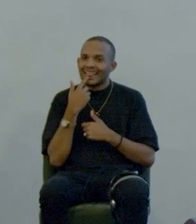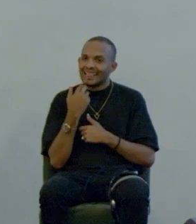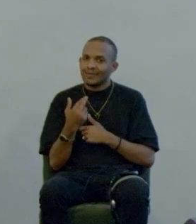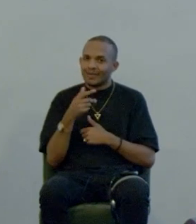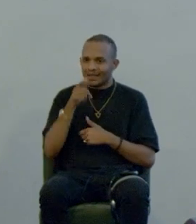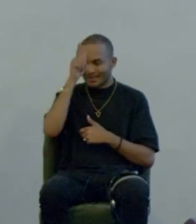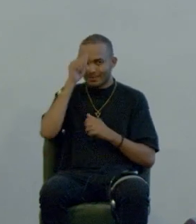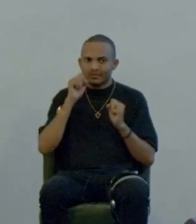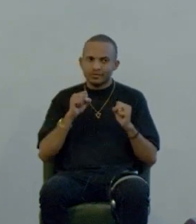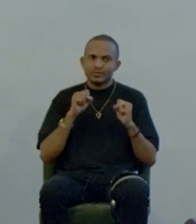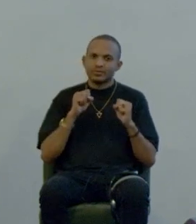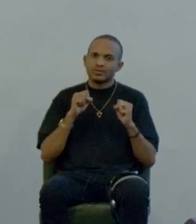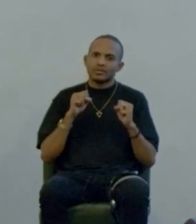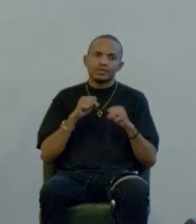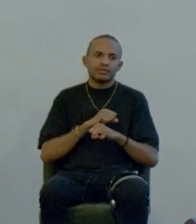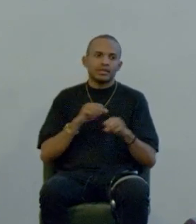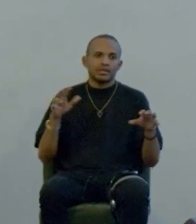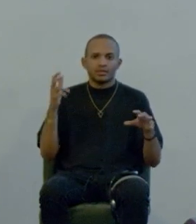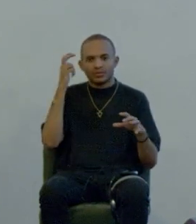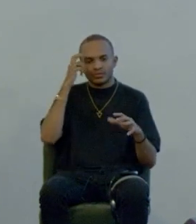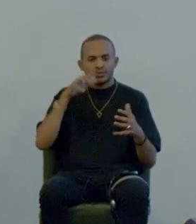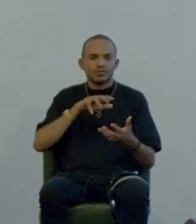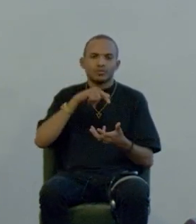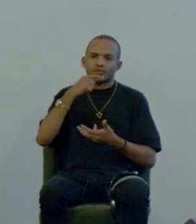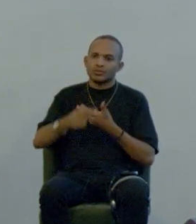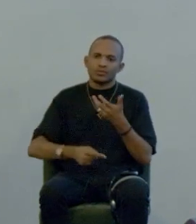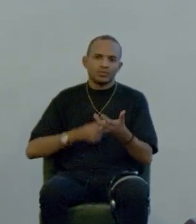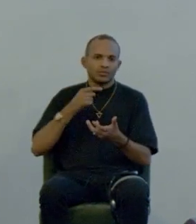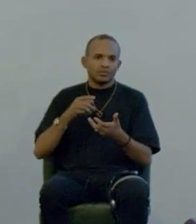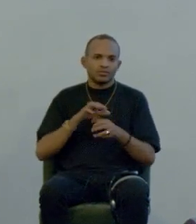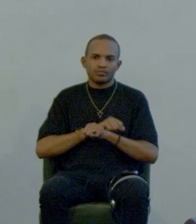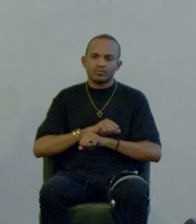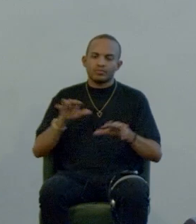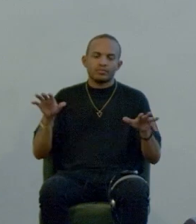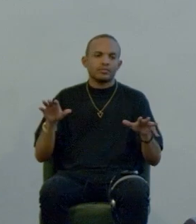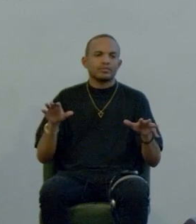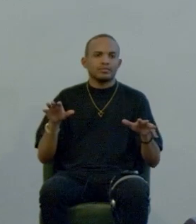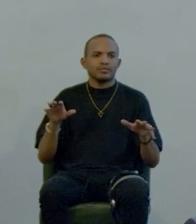alemã ela proveria essa unidade cultural para todo, né, para aquela multidão de